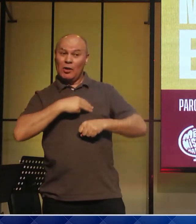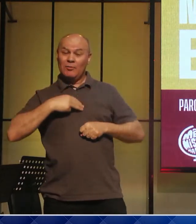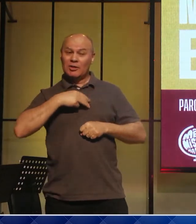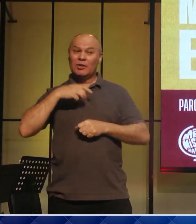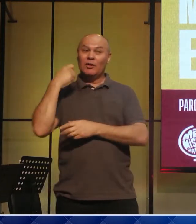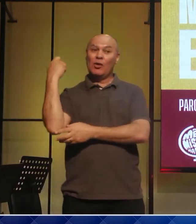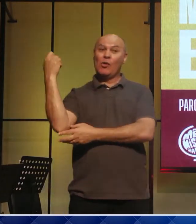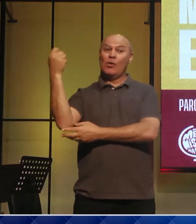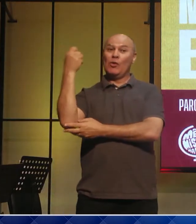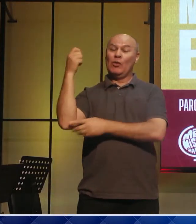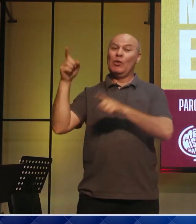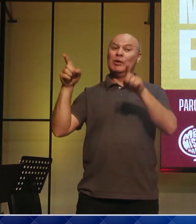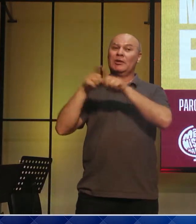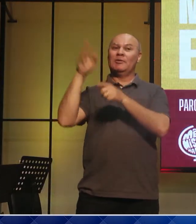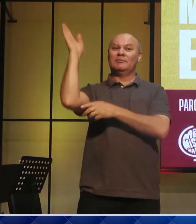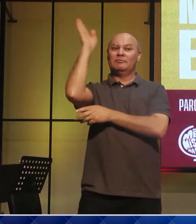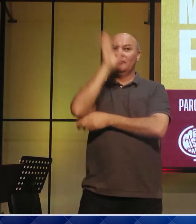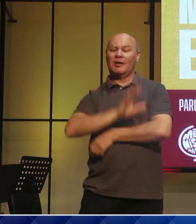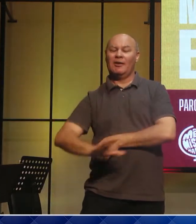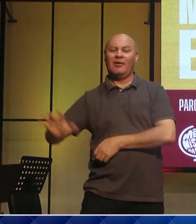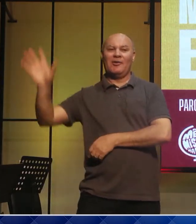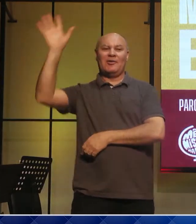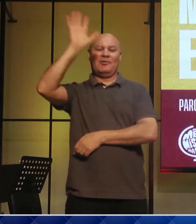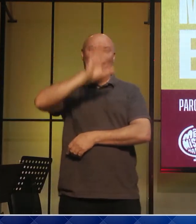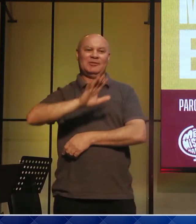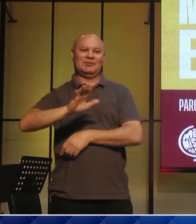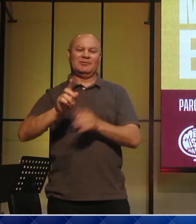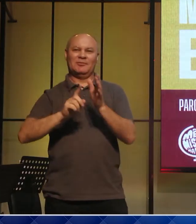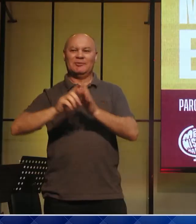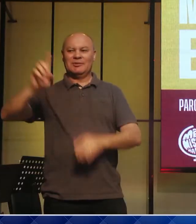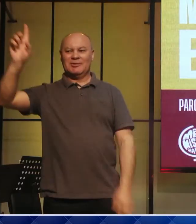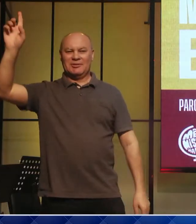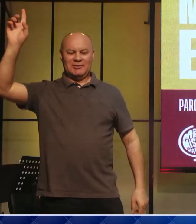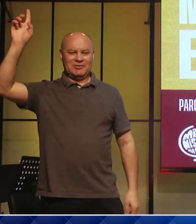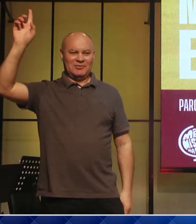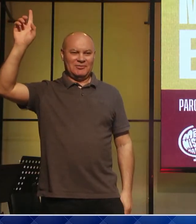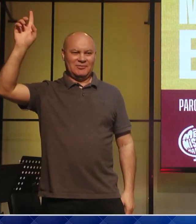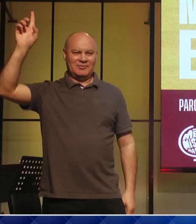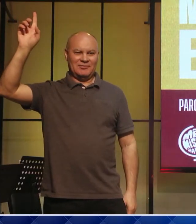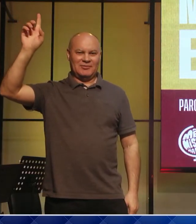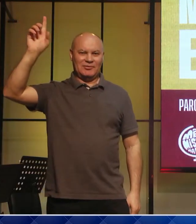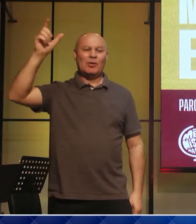Brasil e no mundo, tem a ver com esse texto. E o diabo sabe.